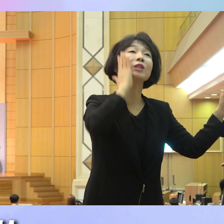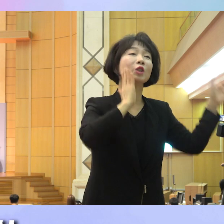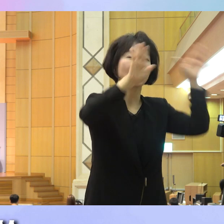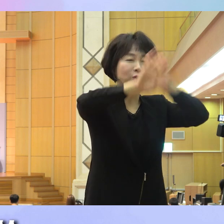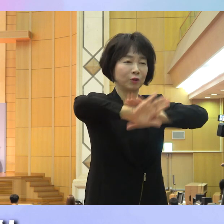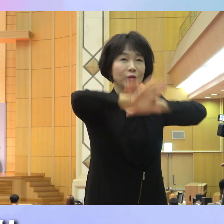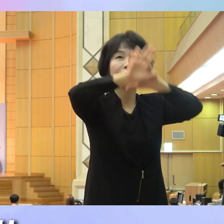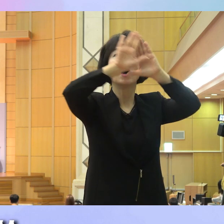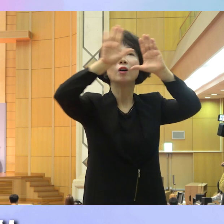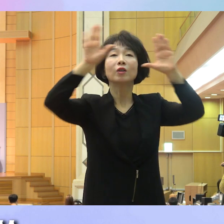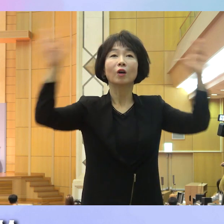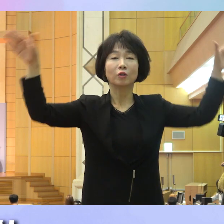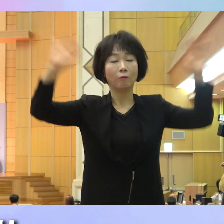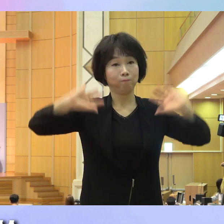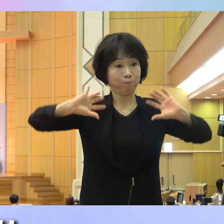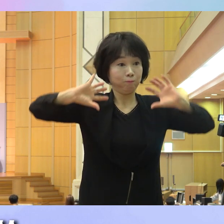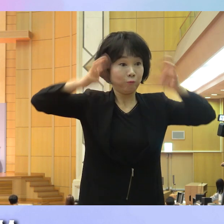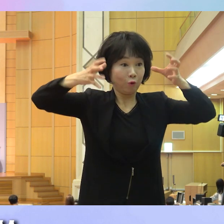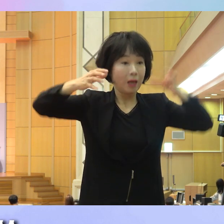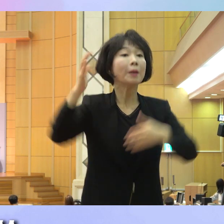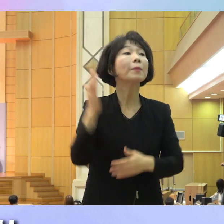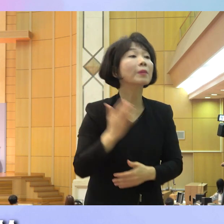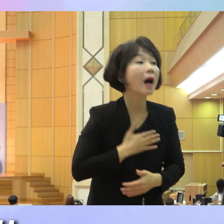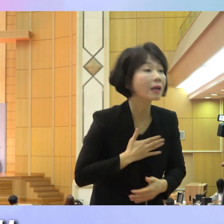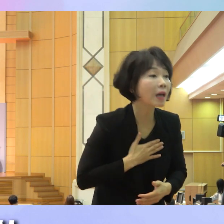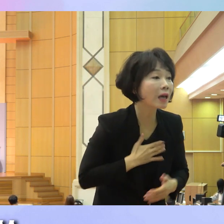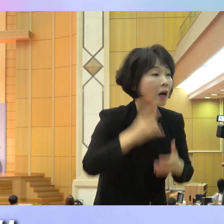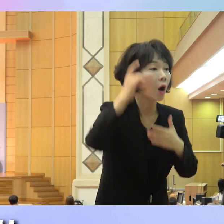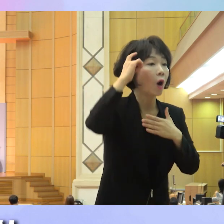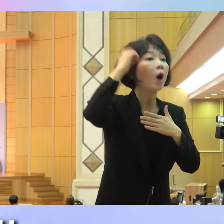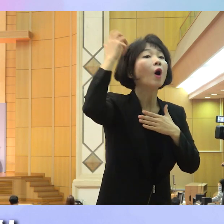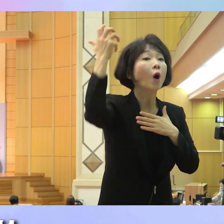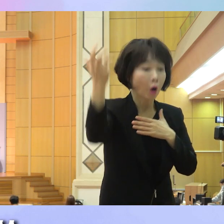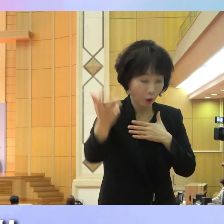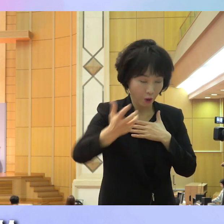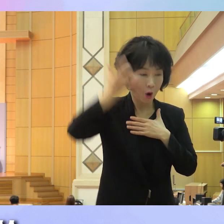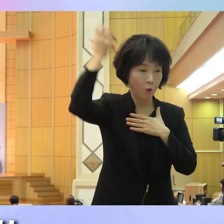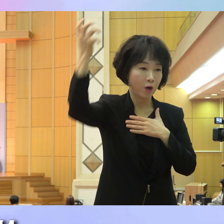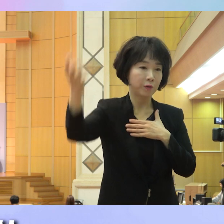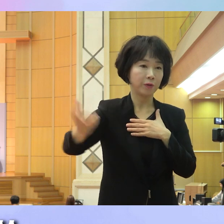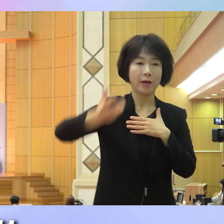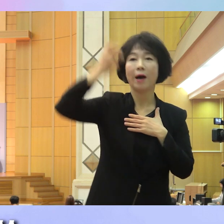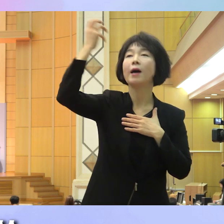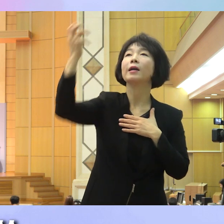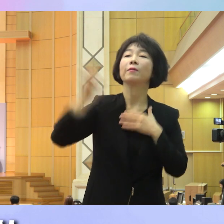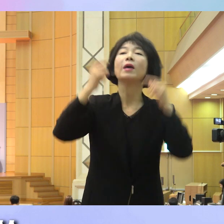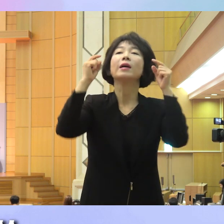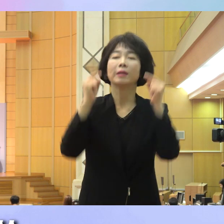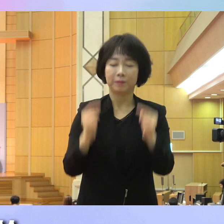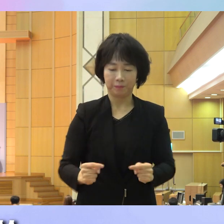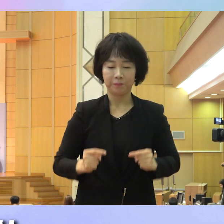발목이 난 천국에 나의 영혼